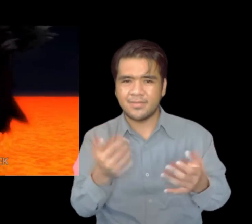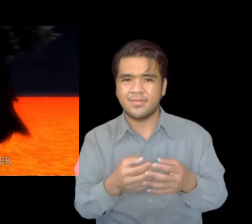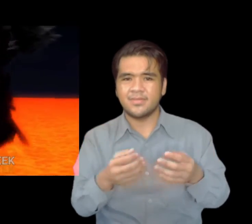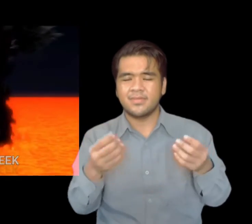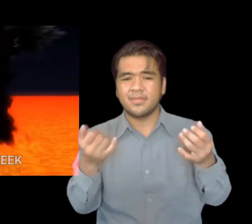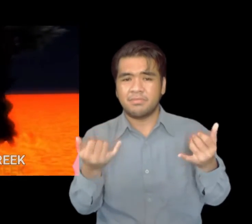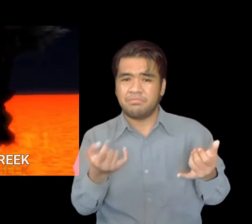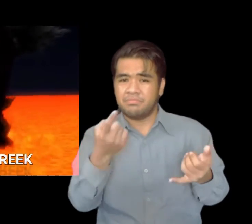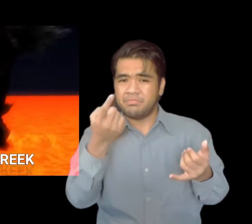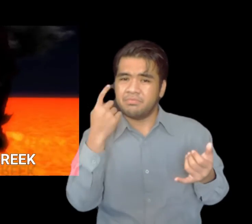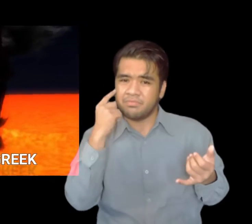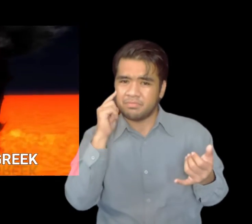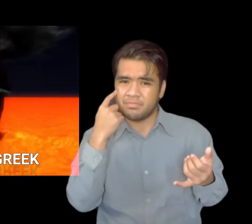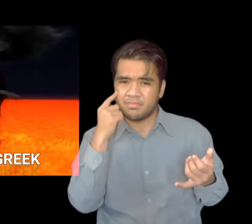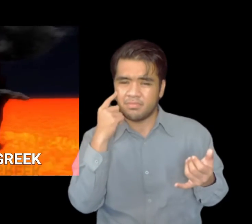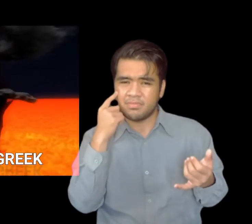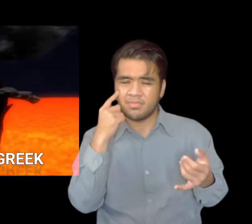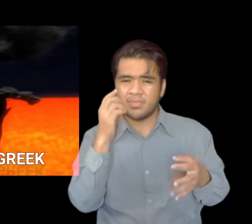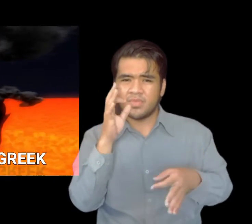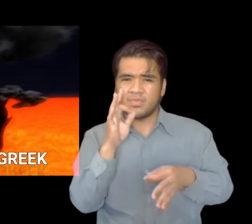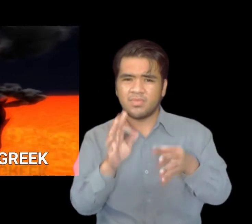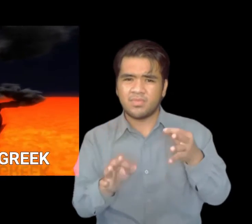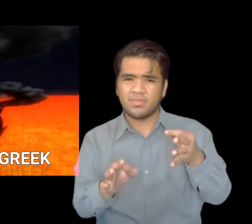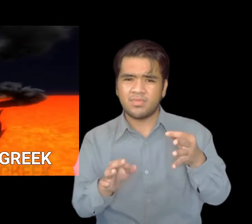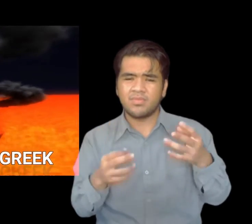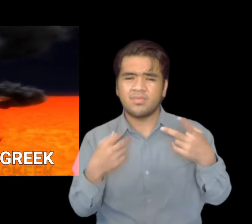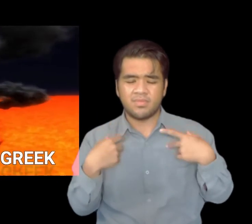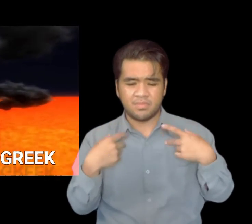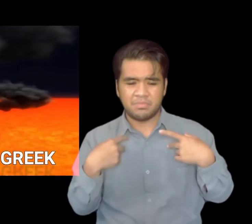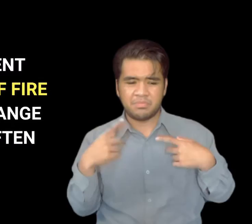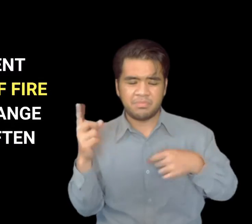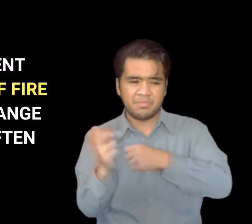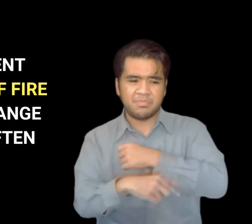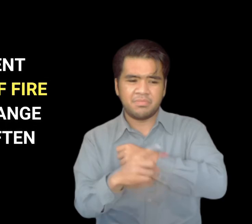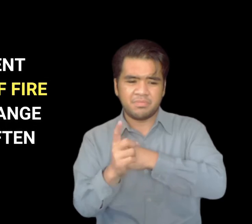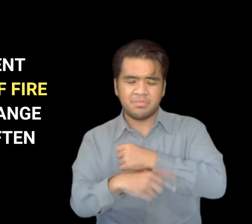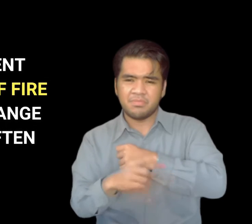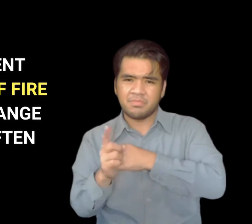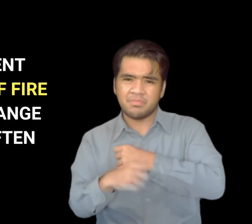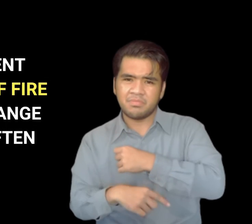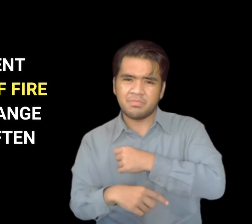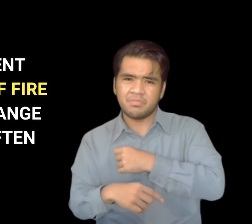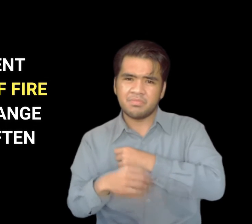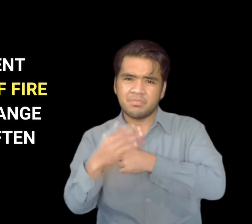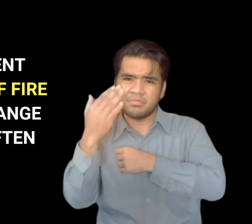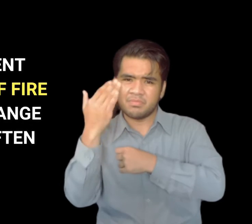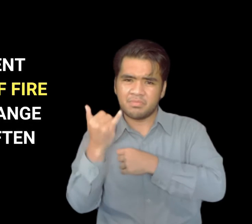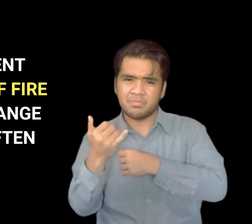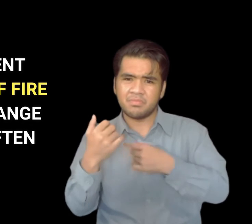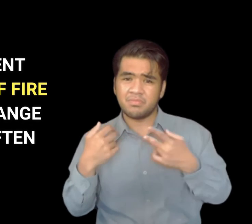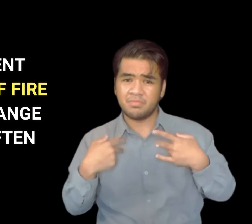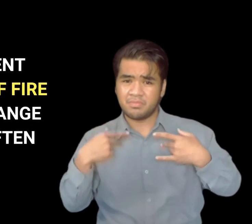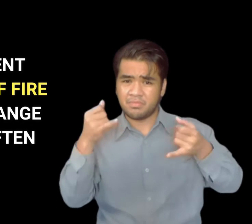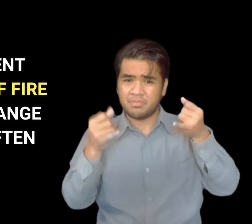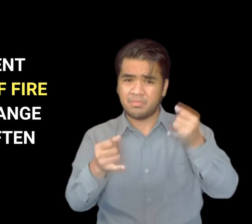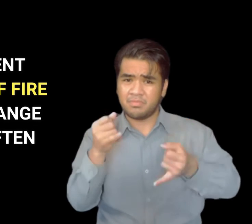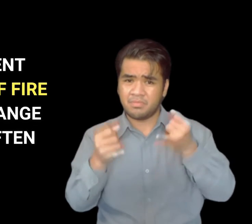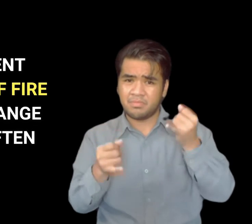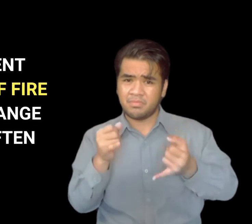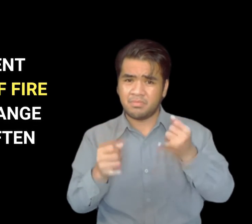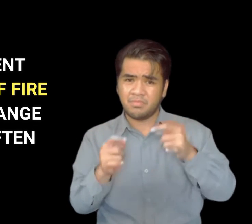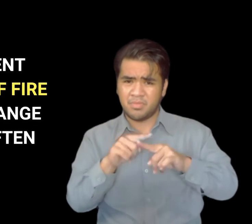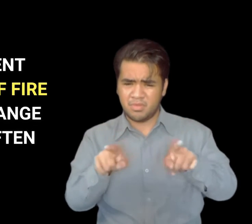ay itatapon din sa lawa ng apoy ang kamatayan at ang Hades. Marahil ay iniisip mo, kung ang mga hindi matuwid